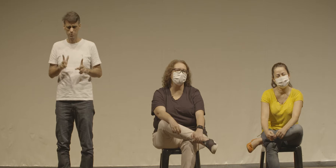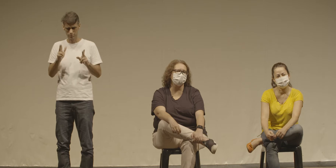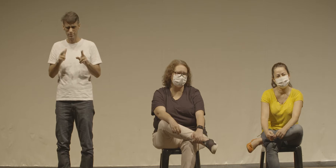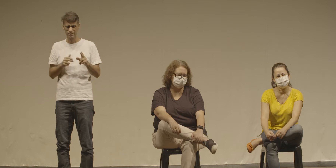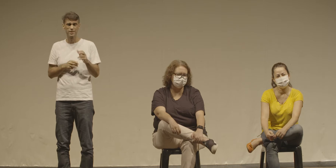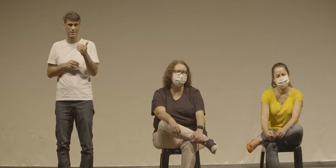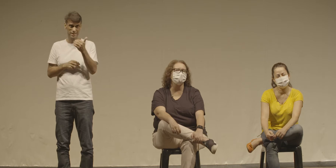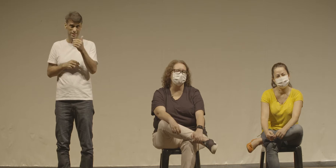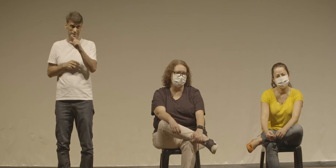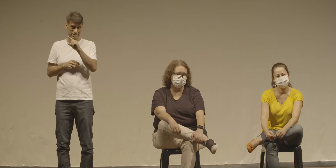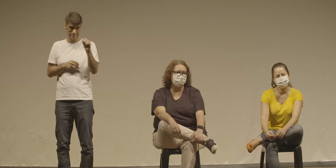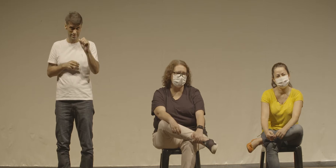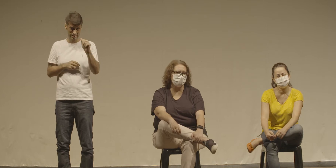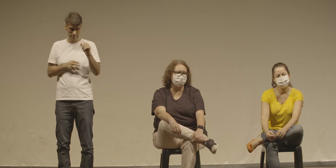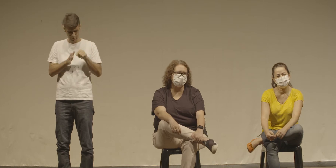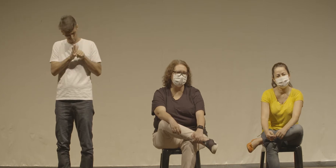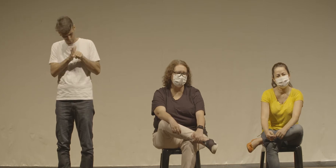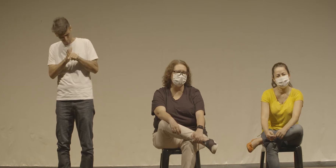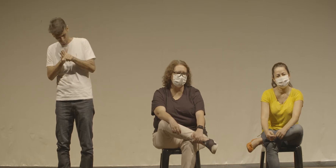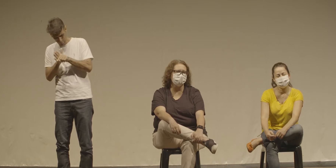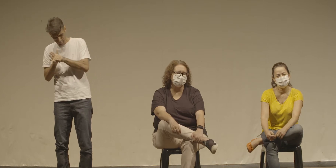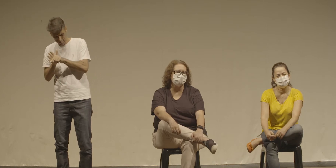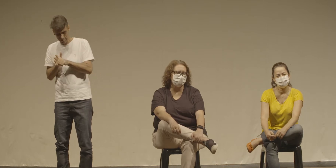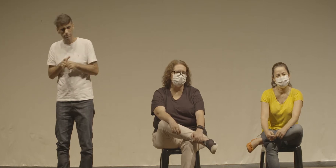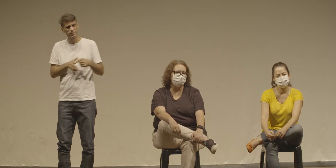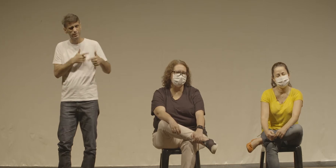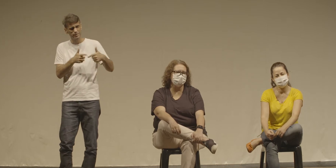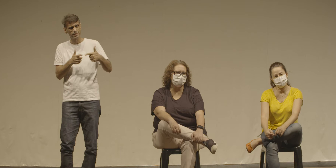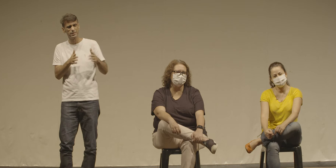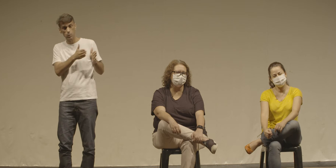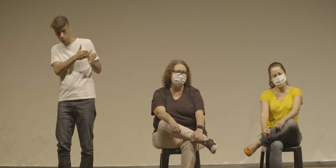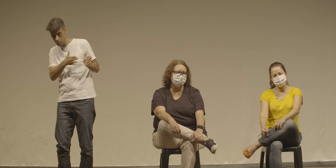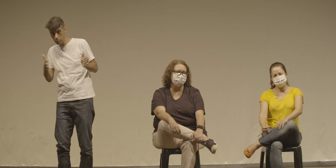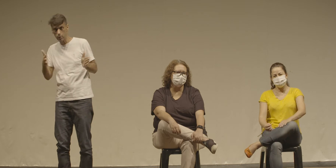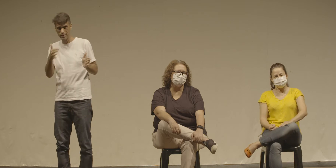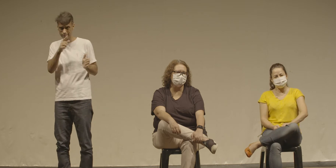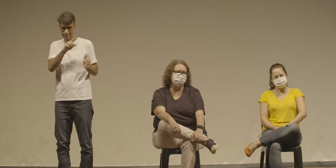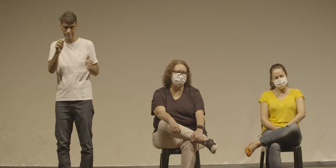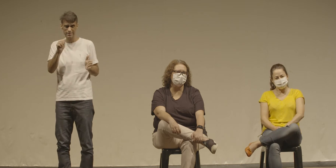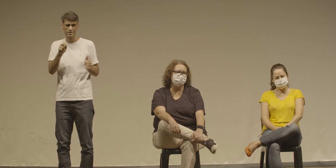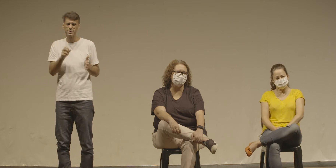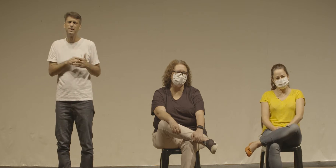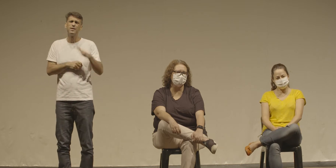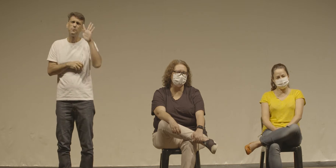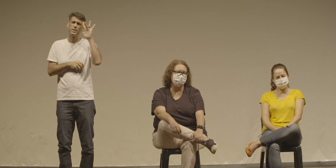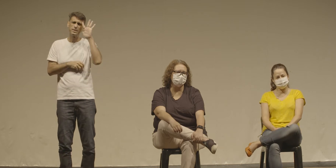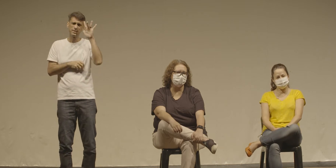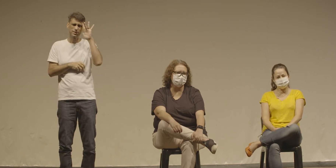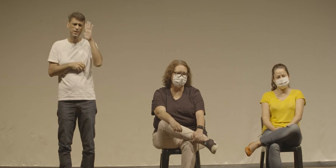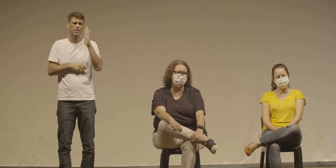né? Como você disse que a pesquisa do livro trabalha mais ou menos esse recorte de tempo. E vocês pensarem nisso,